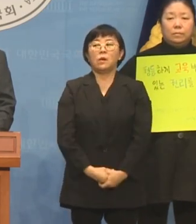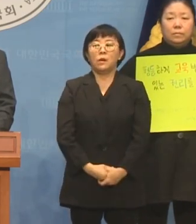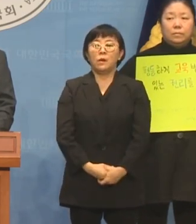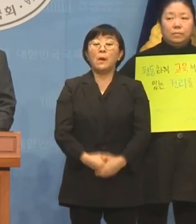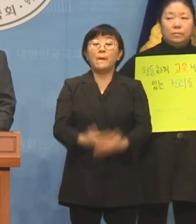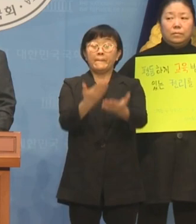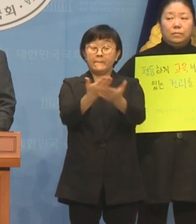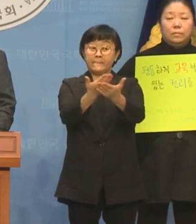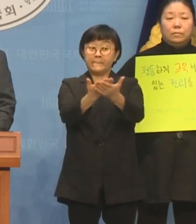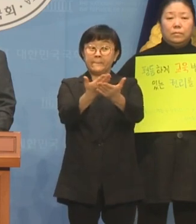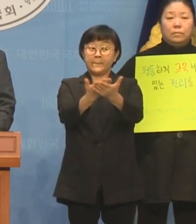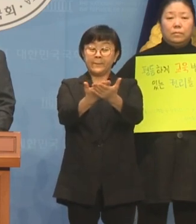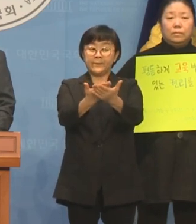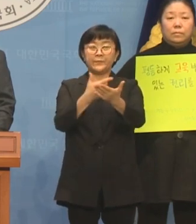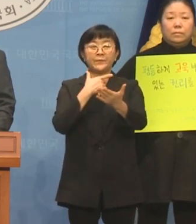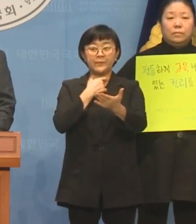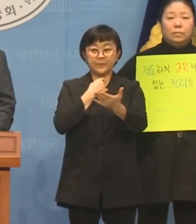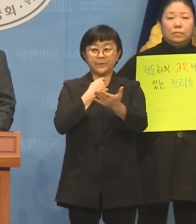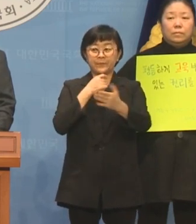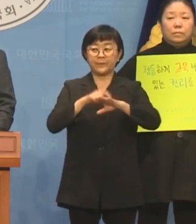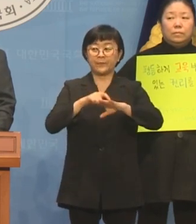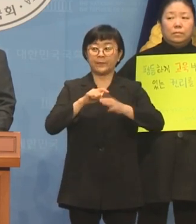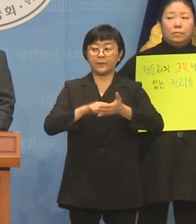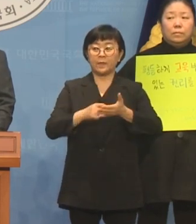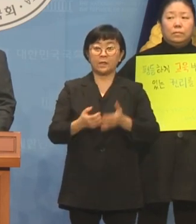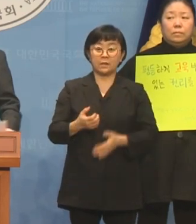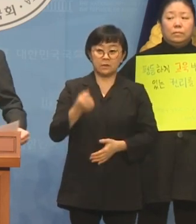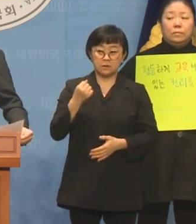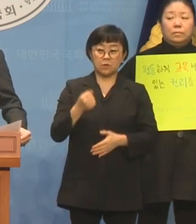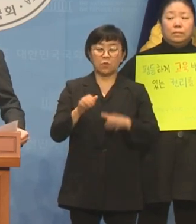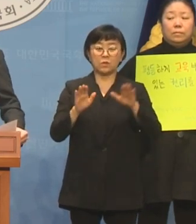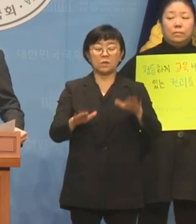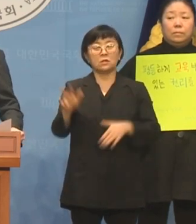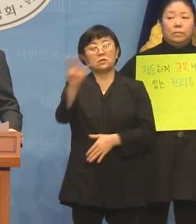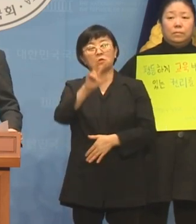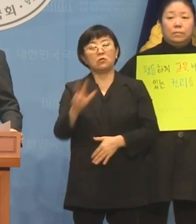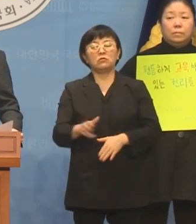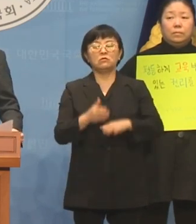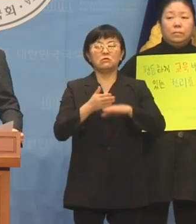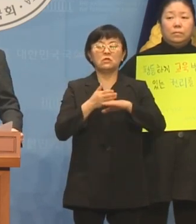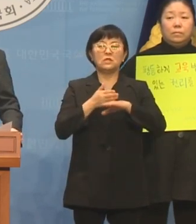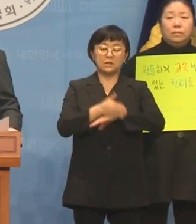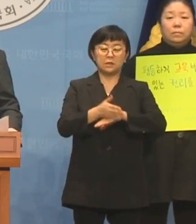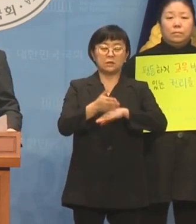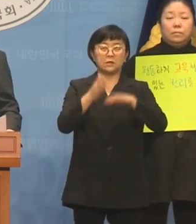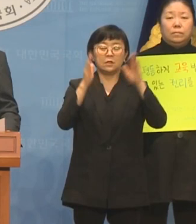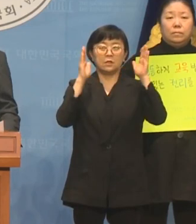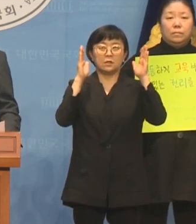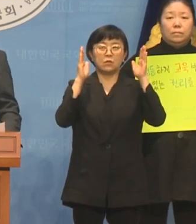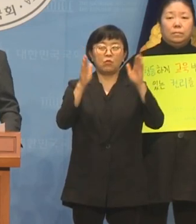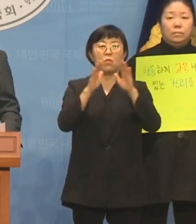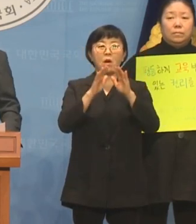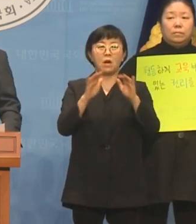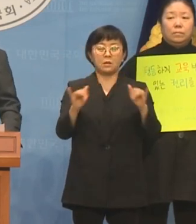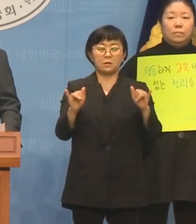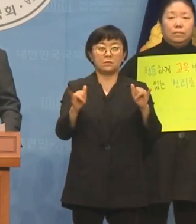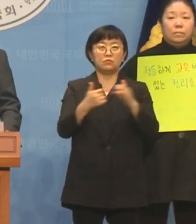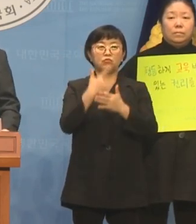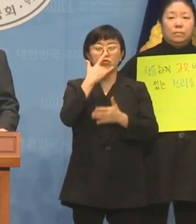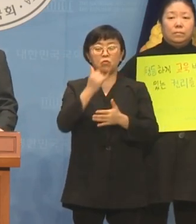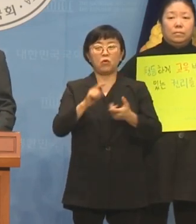통과시켜 달라라고 하는 그런 염원을 안고 오늘 전국 느린학습자 부모연대와